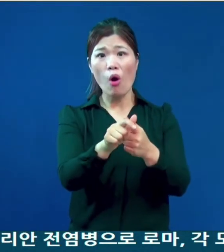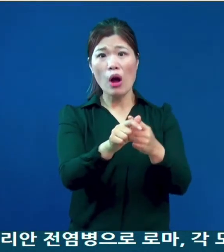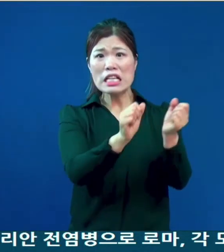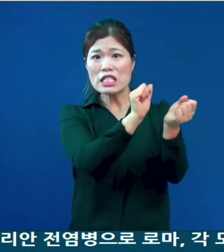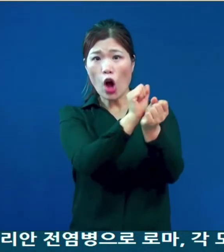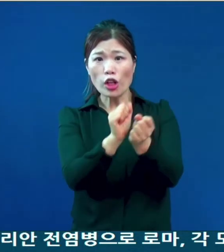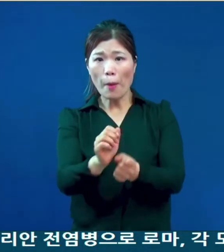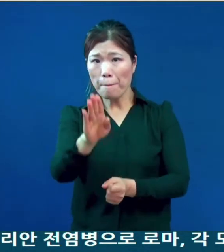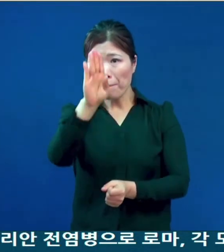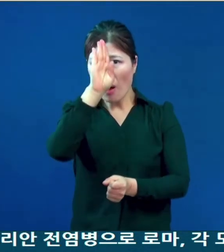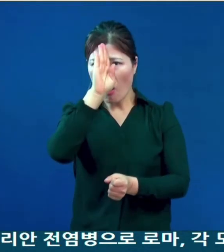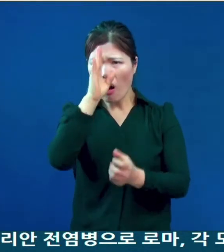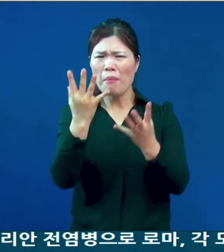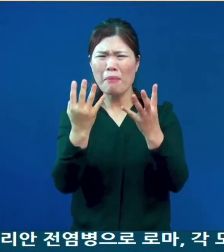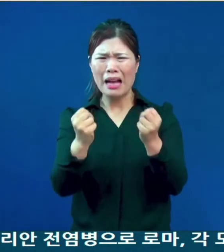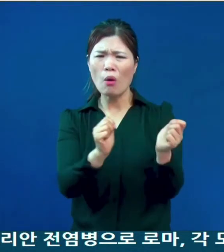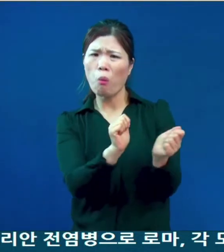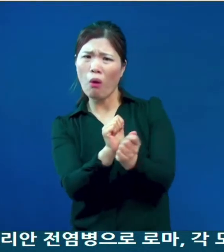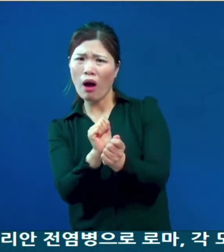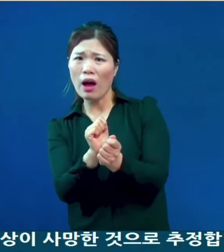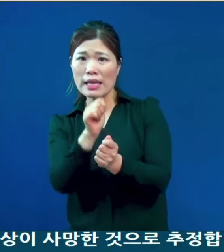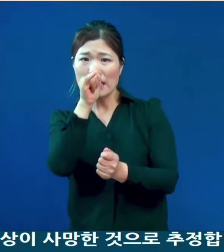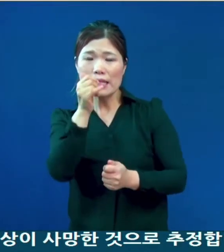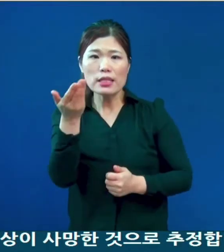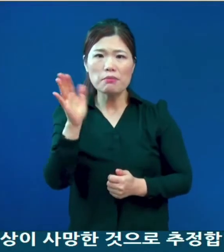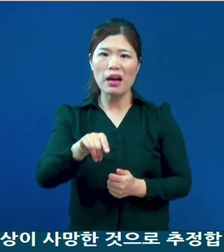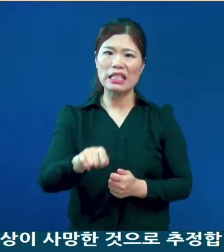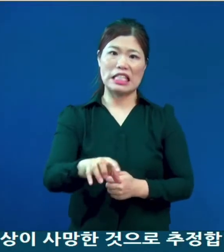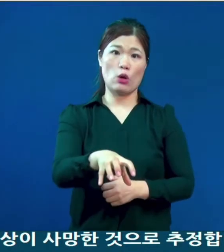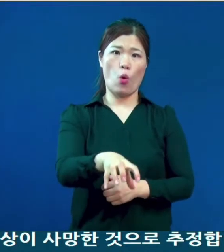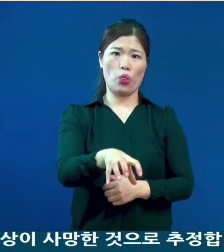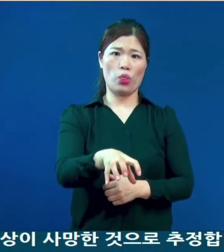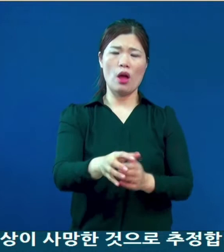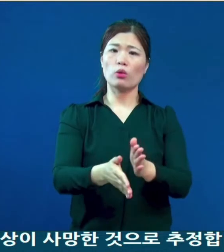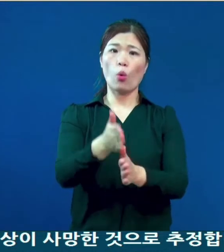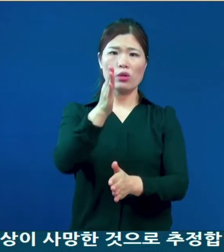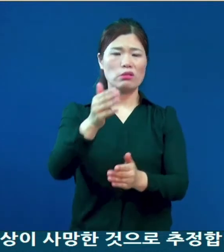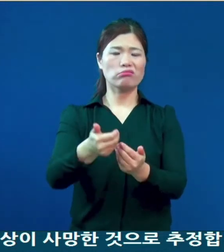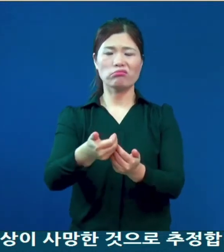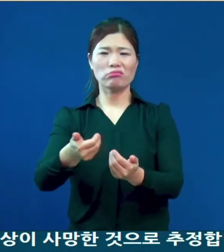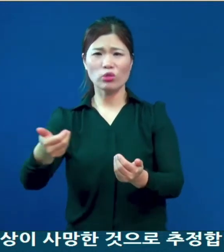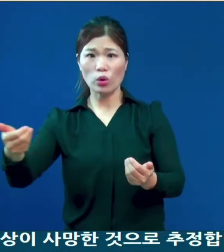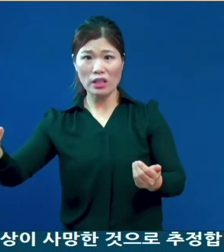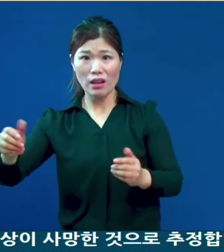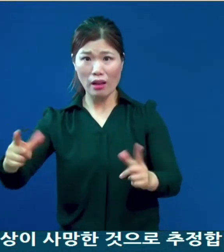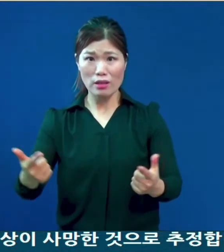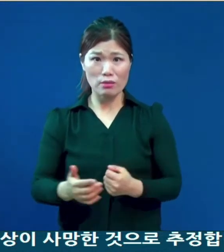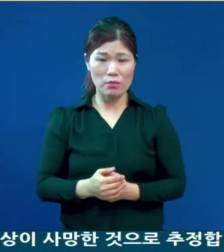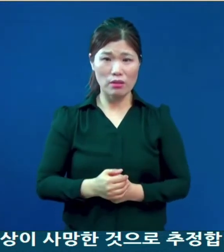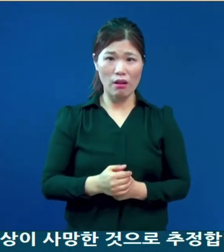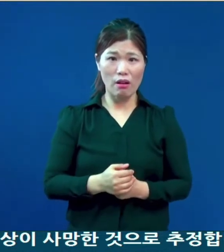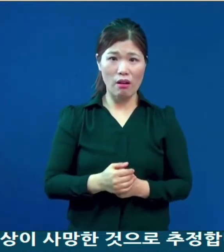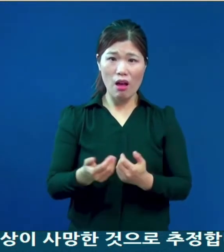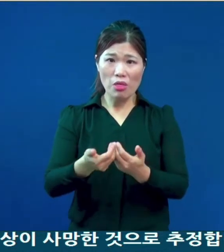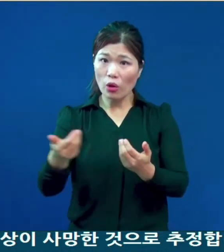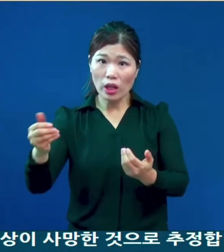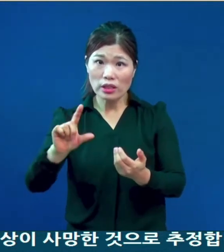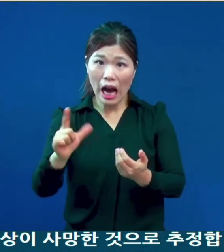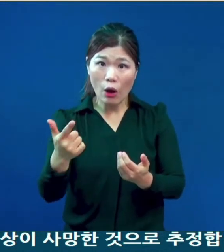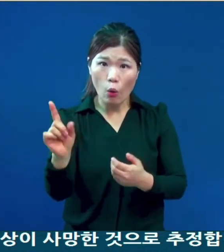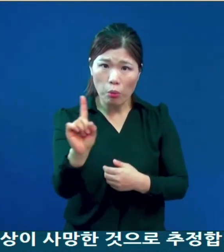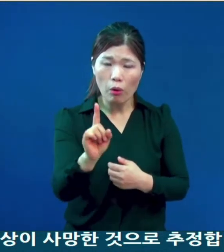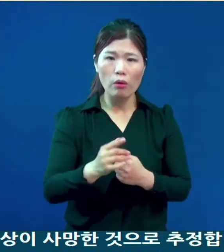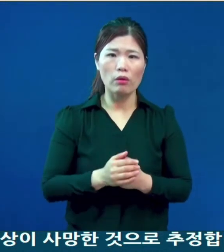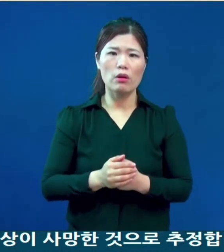노출되기가 쉬운 환경 가운데 있기 때문에 그곳을 떠나는 게 최선의 예방책이지만, 이들은 떠나지 않고